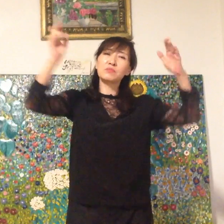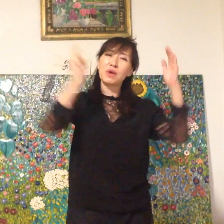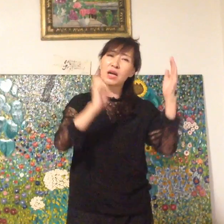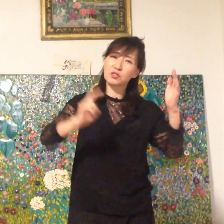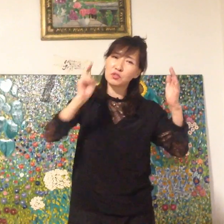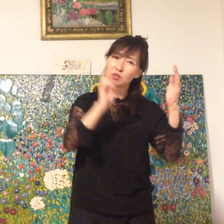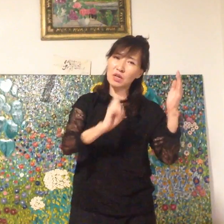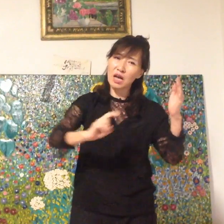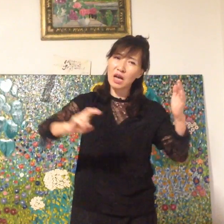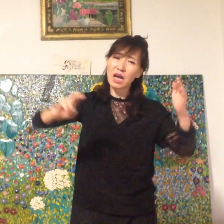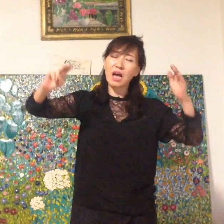맞추라